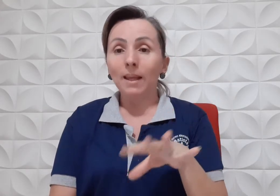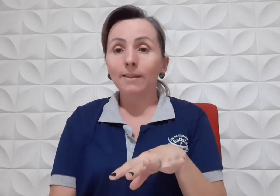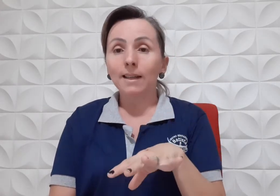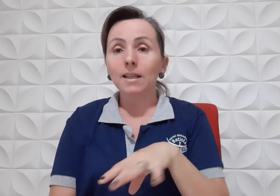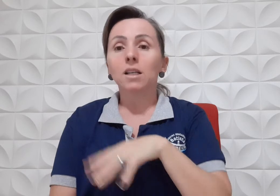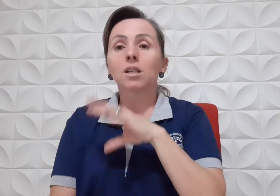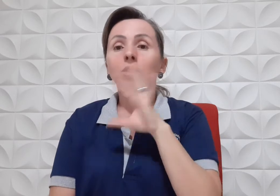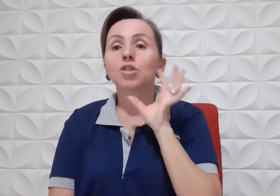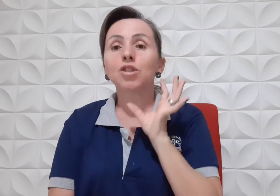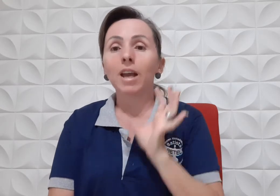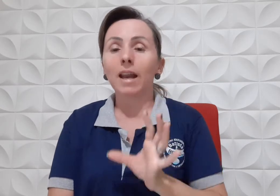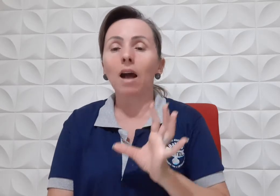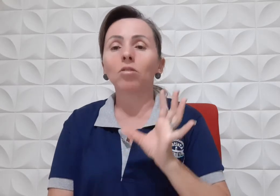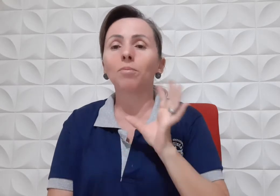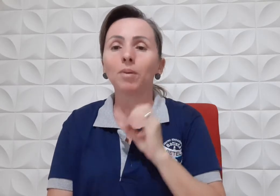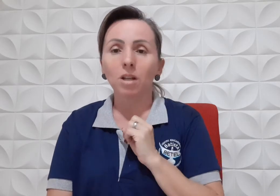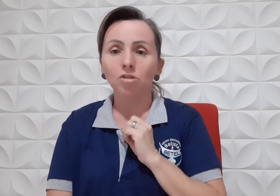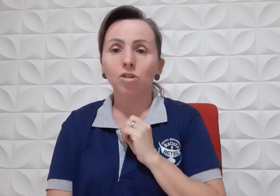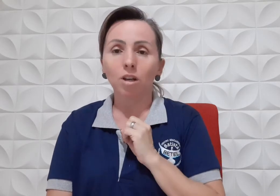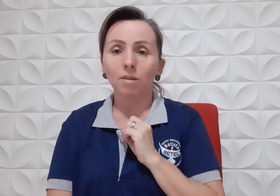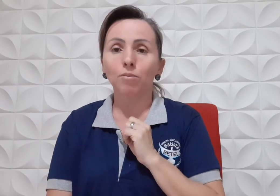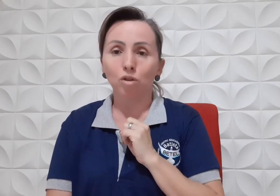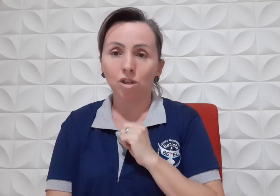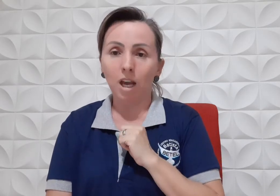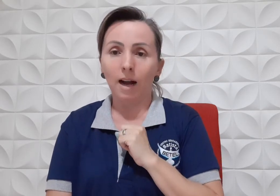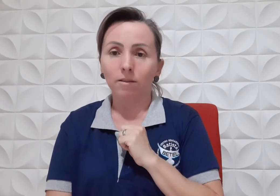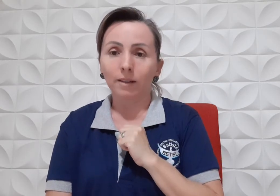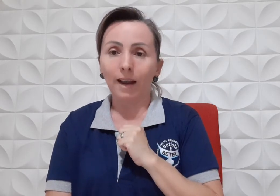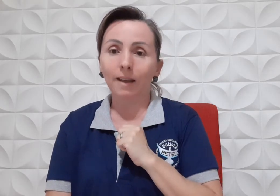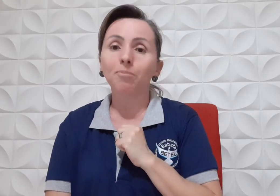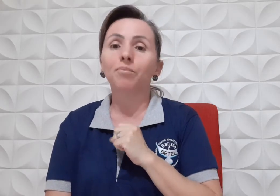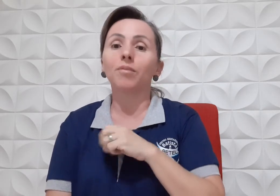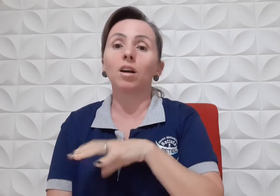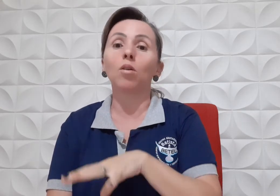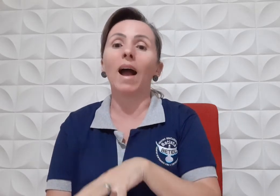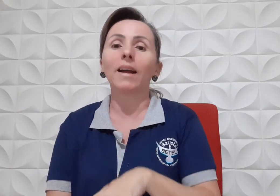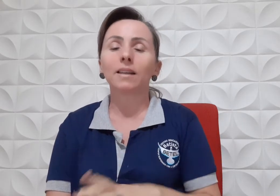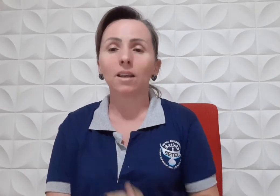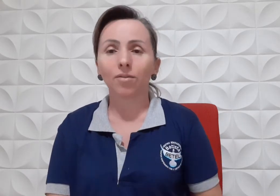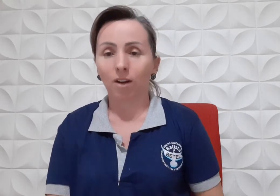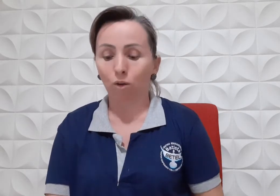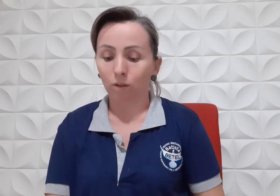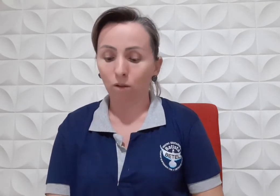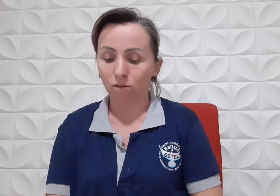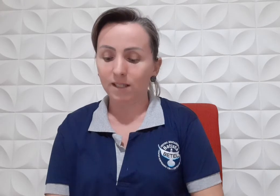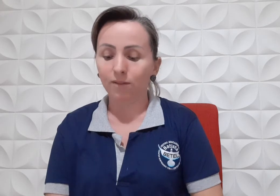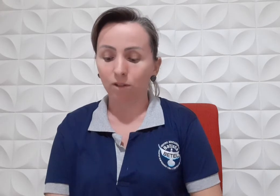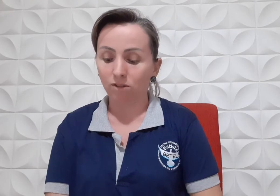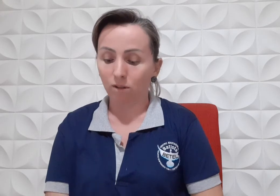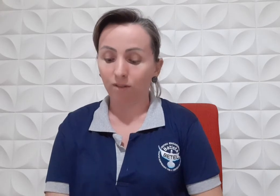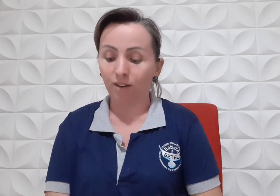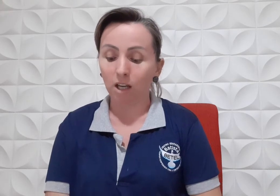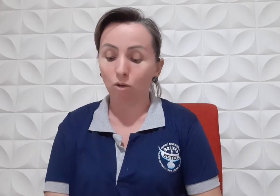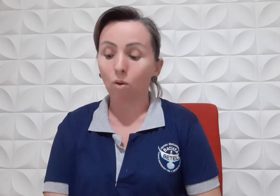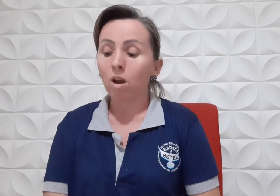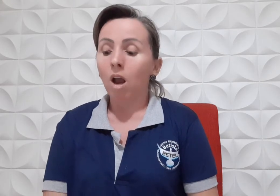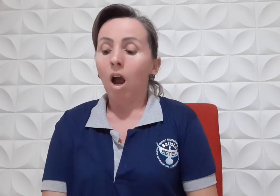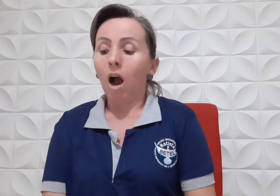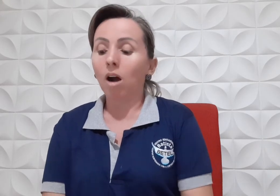palpita geral na política mundial, né? Então, aqui falou, inclusive, no seu livrinho, ó,